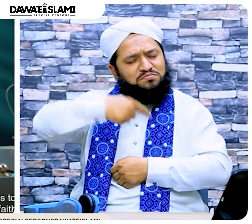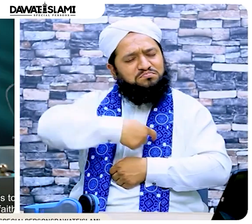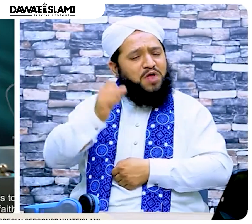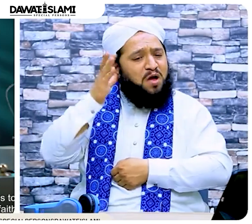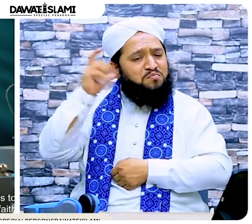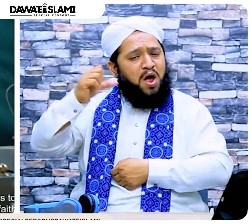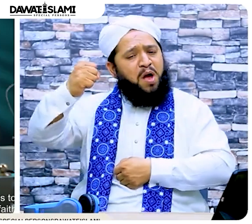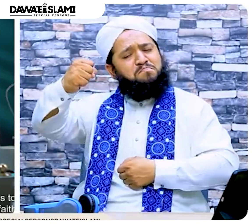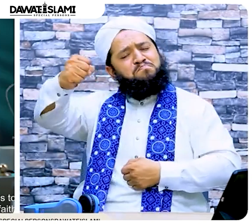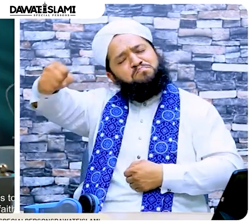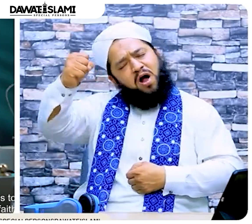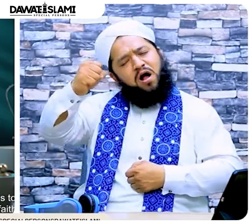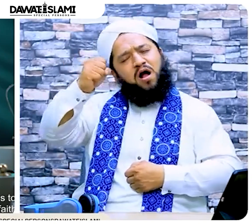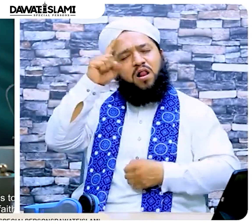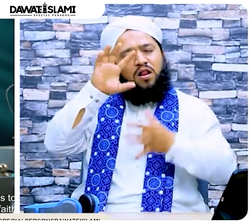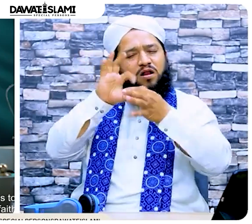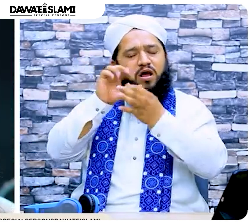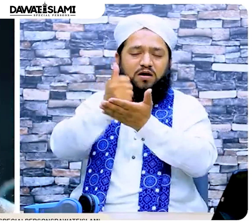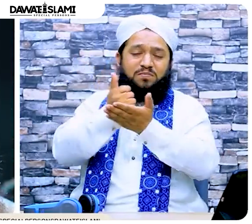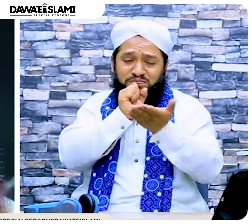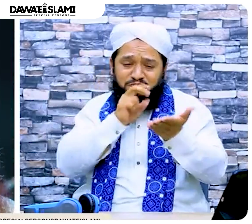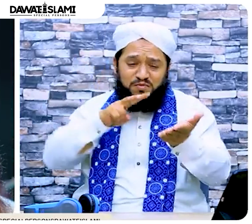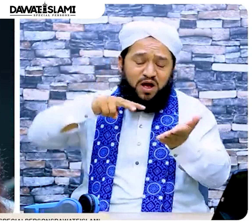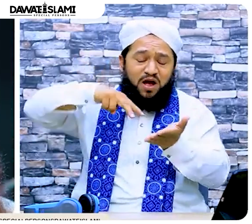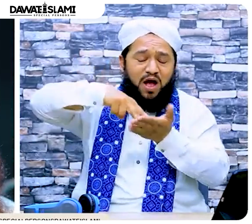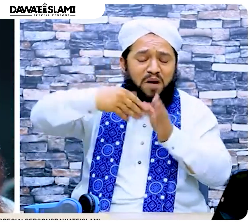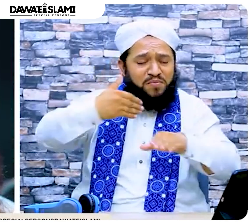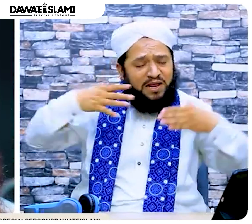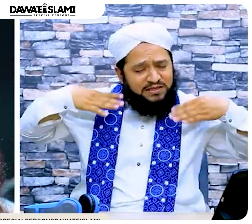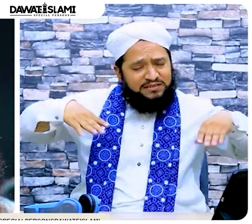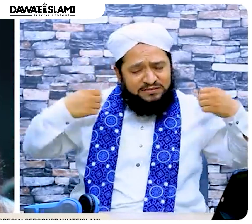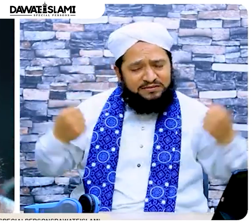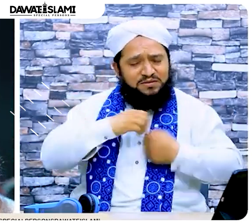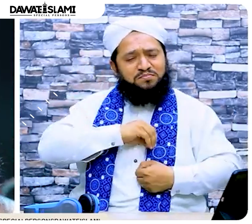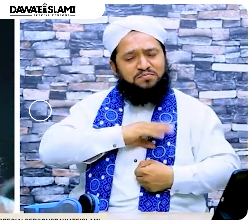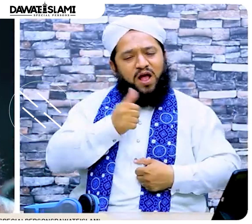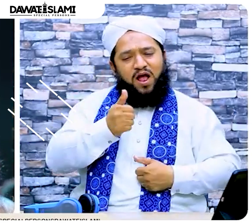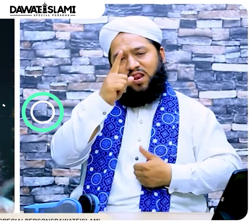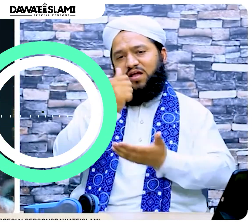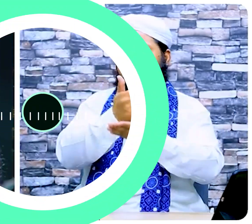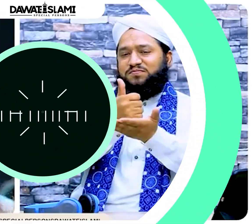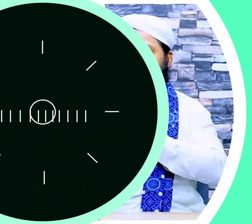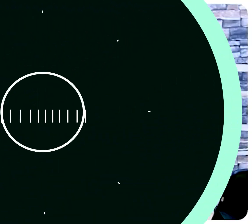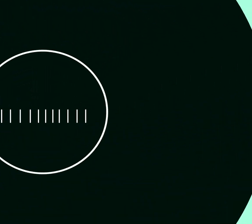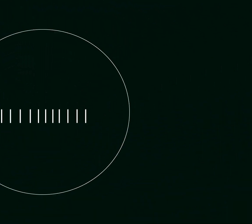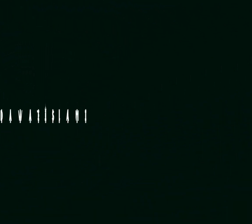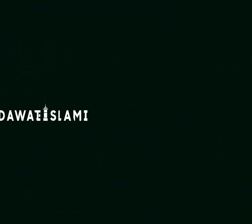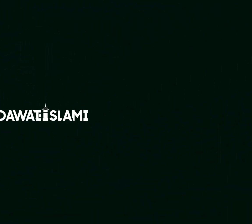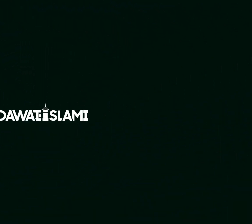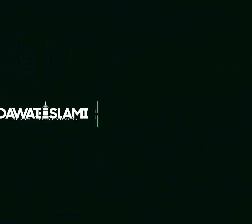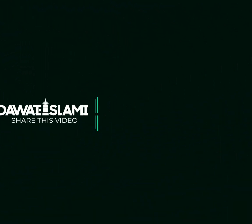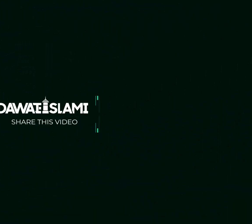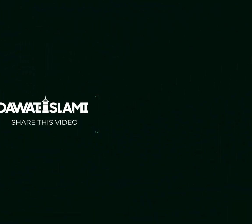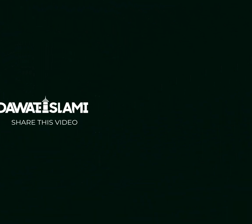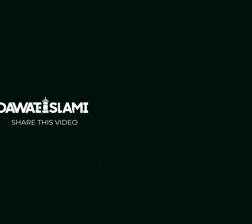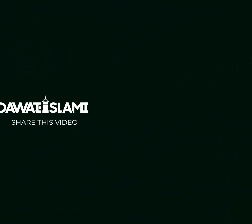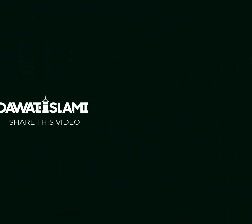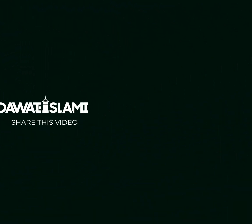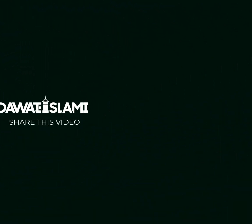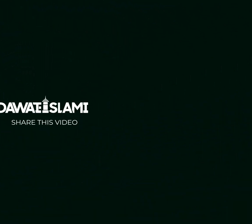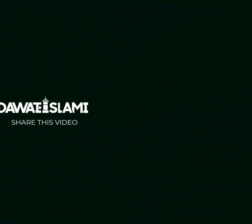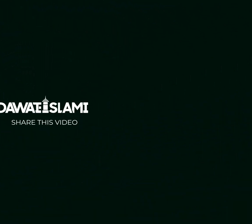کیونکہ علماء کرام نے نبی پاک علیہ السلام کی احادیث سے جو ایکسٹریکٹ کیا ہے، جو شرح بیان کی ہے، وہ یہی ہے کہ قیامت